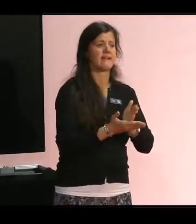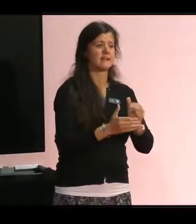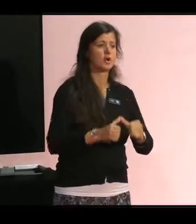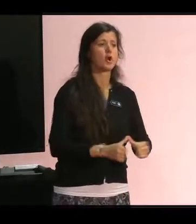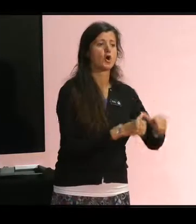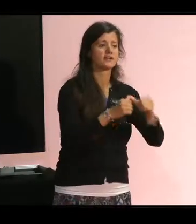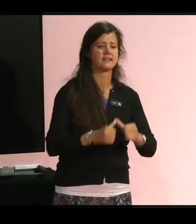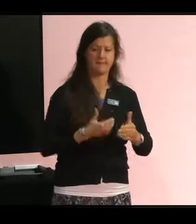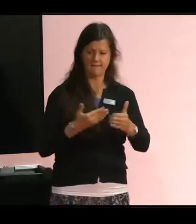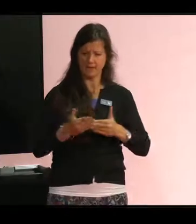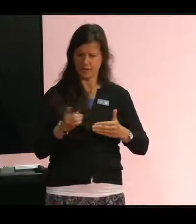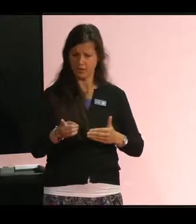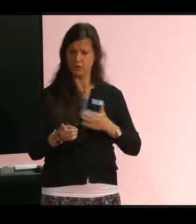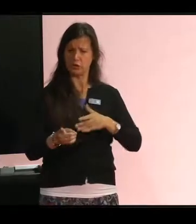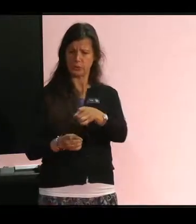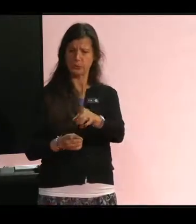det på ganska många olika sätt.